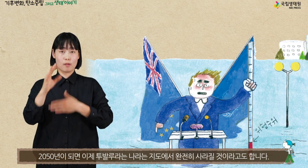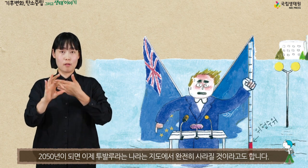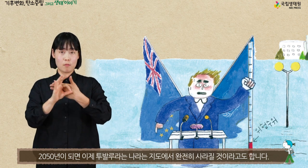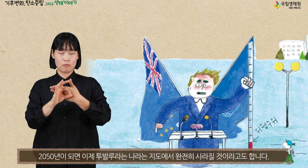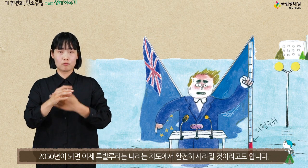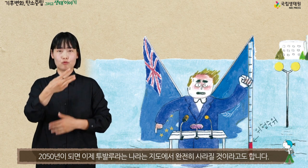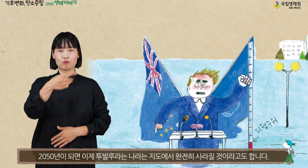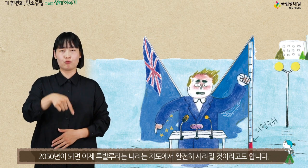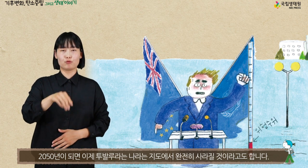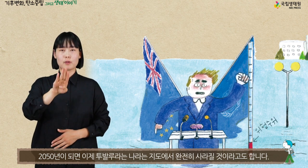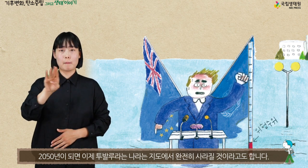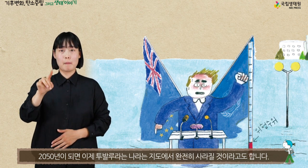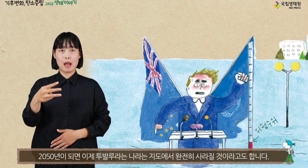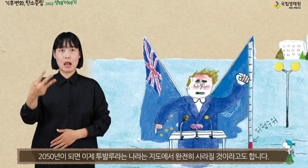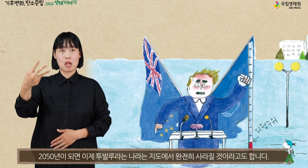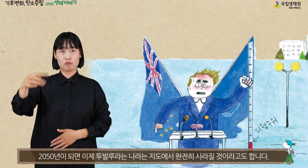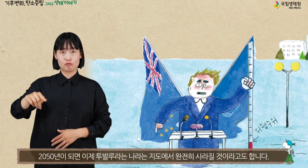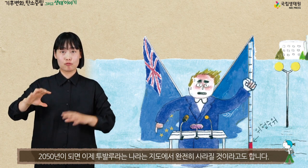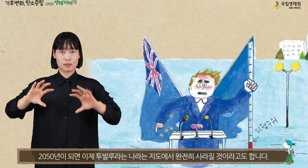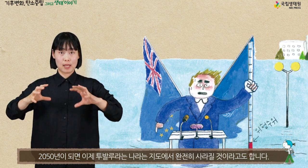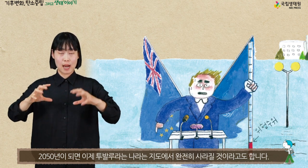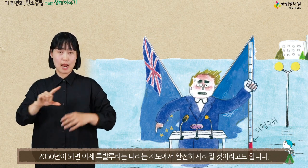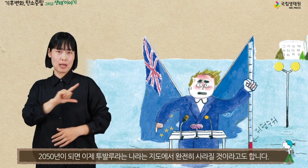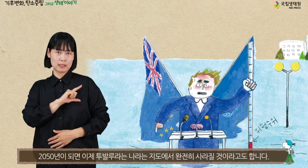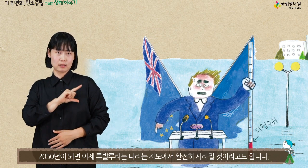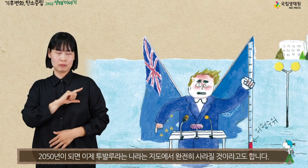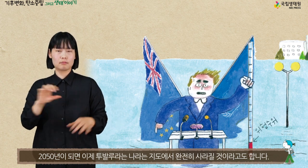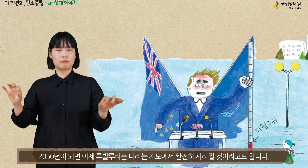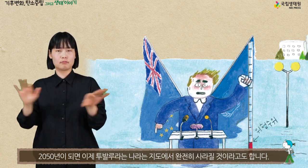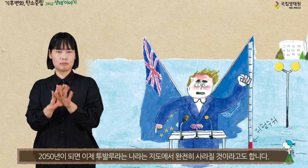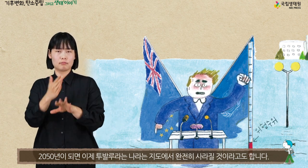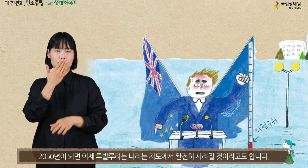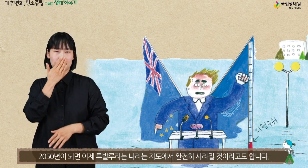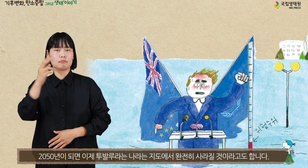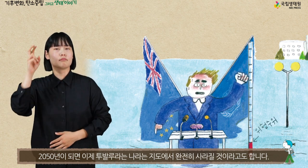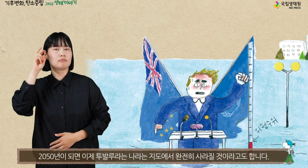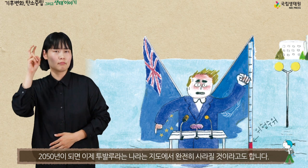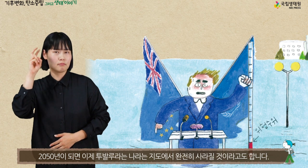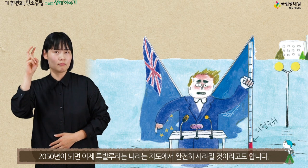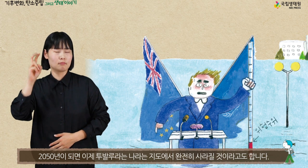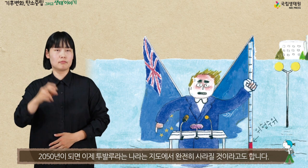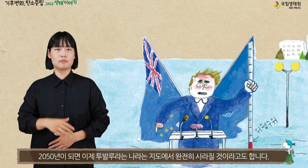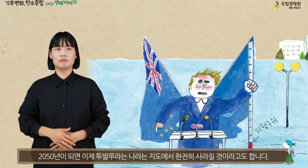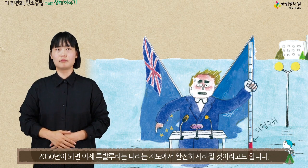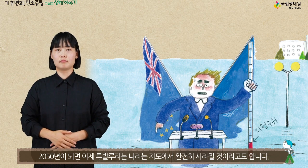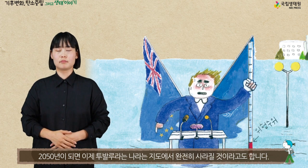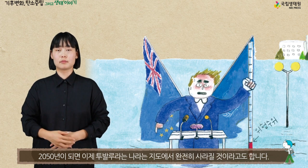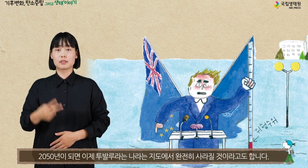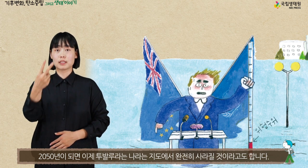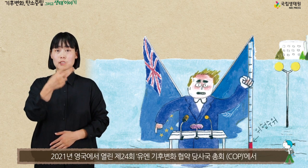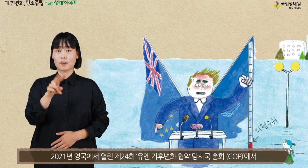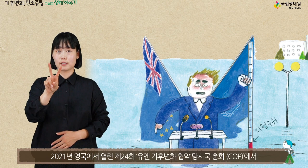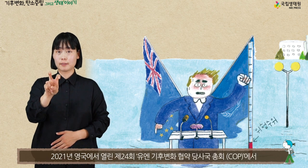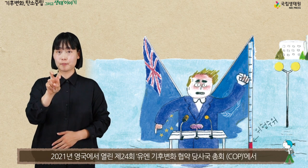2050년이 되면 이제 투발루라는 나라는 지도에서 완전히 사라질 것이라고도 합니다.